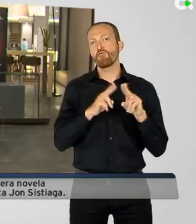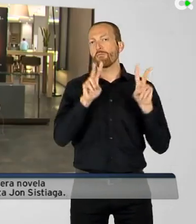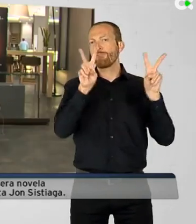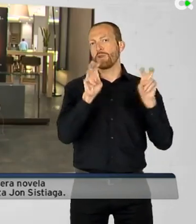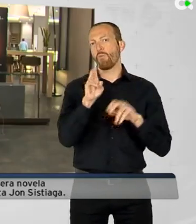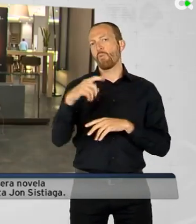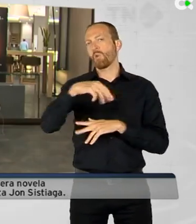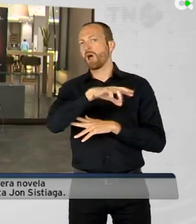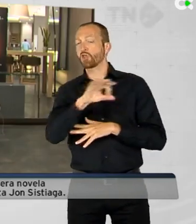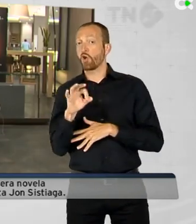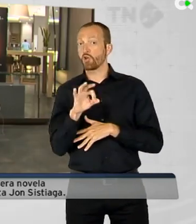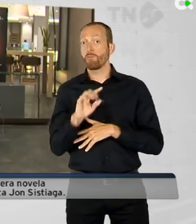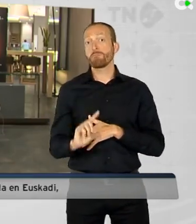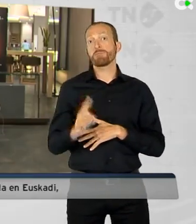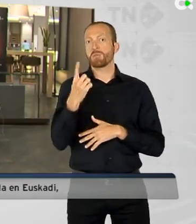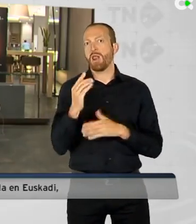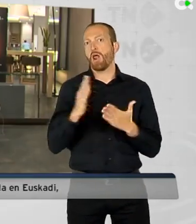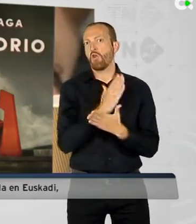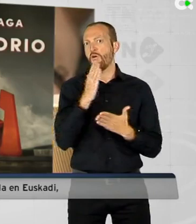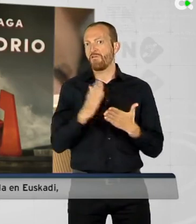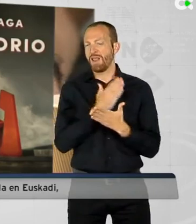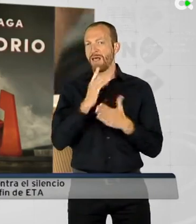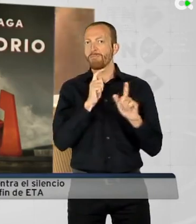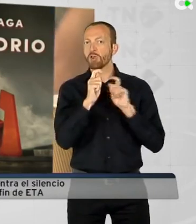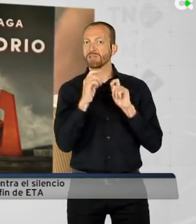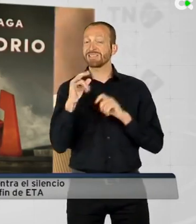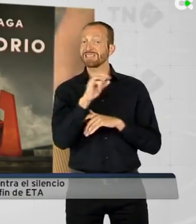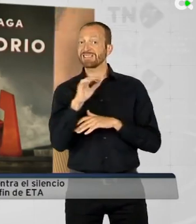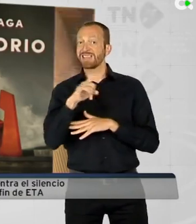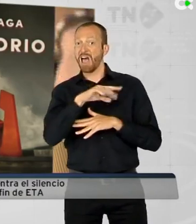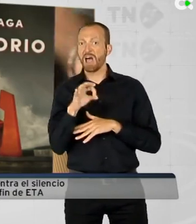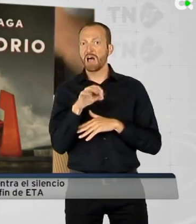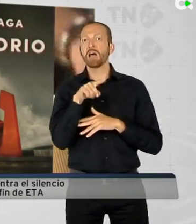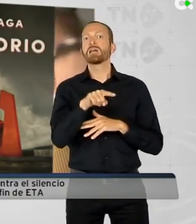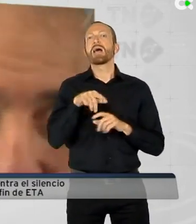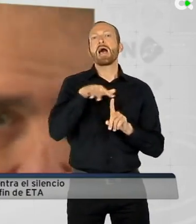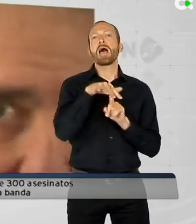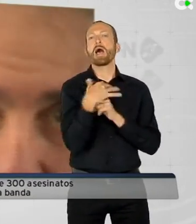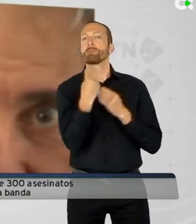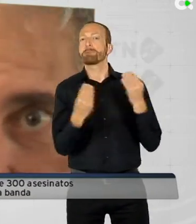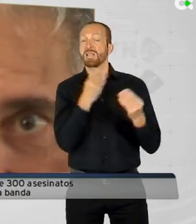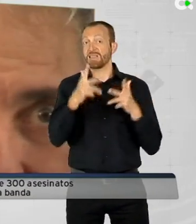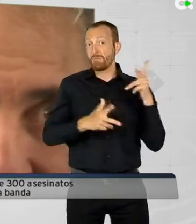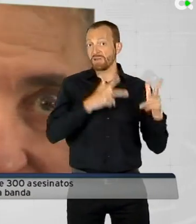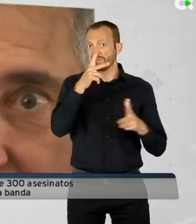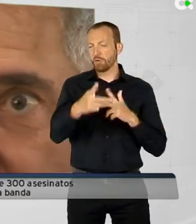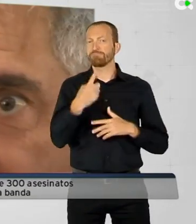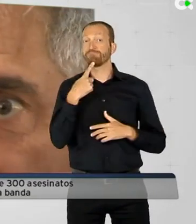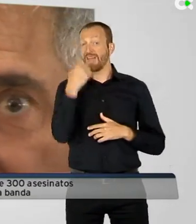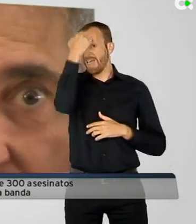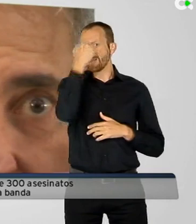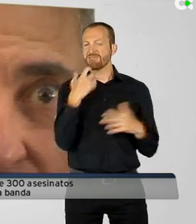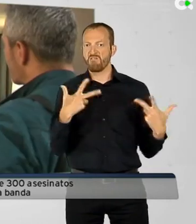primera novela del periodista Jon Sistiaga. Ambientada en Euskadi, se revela contra el silencio tras el fin de ETA y denuncia que